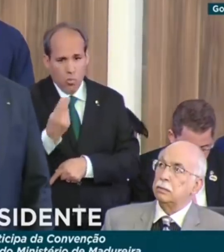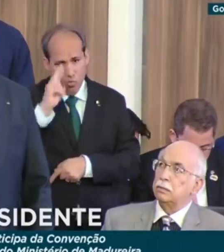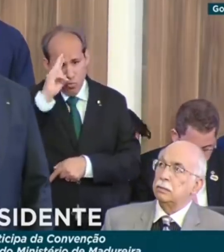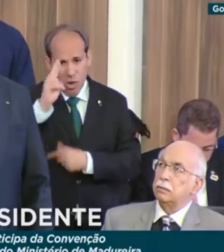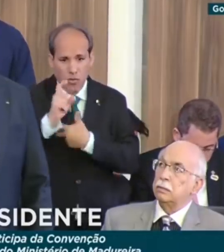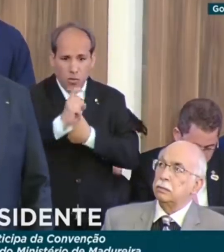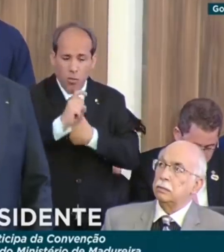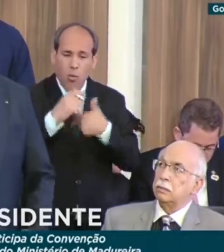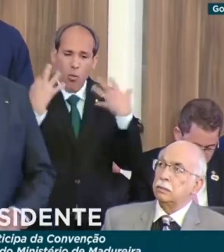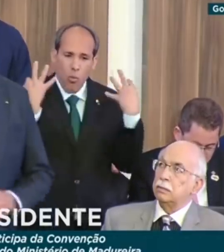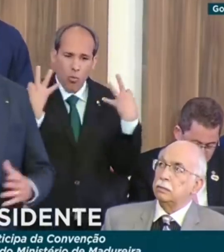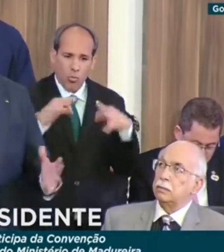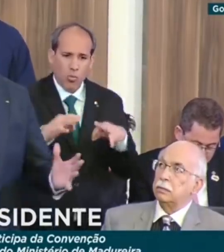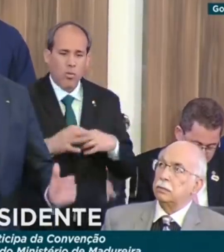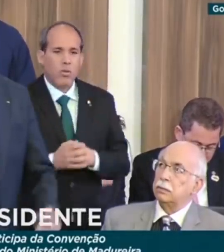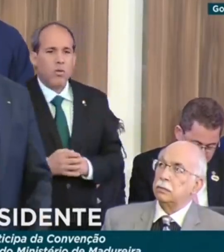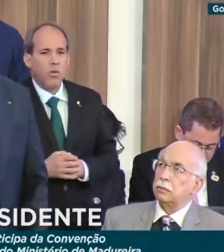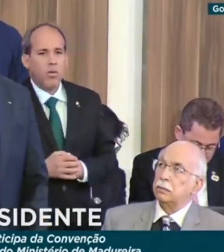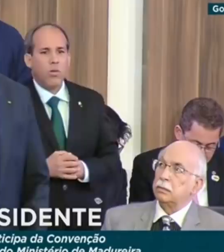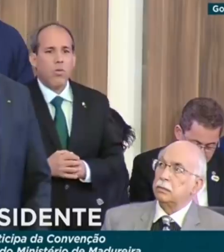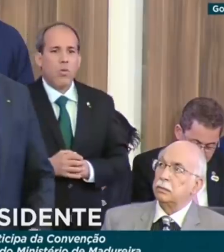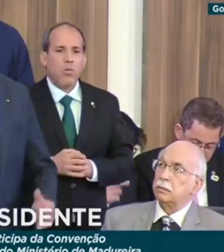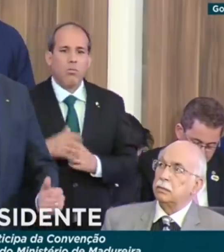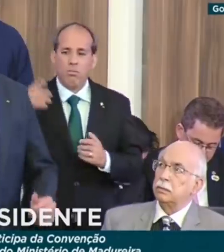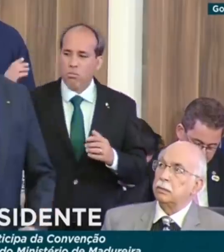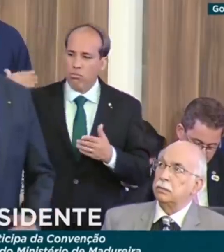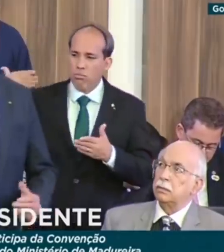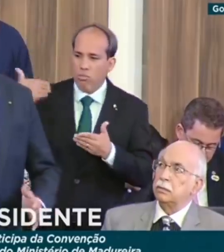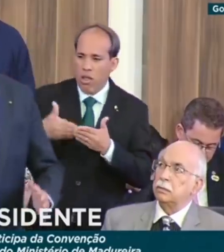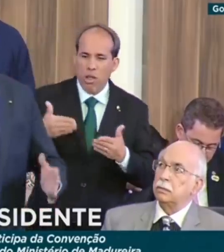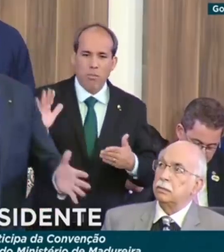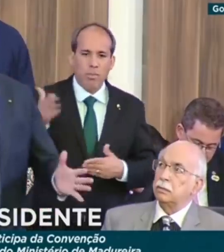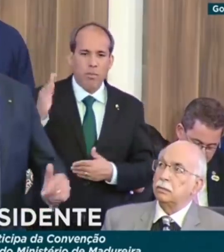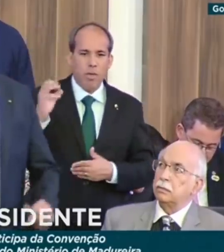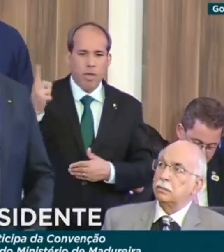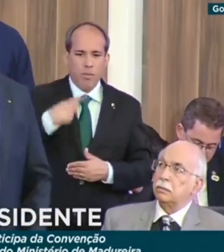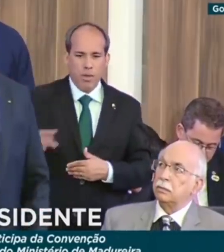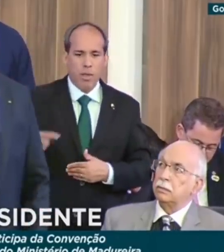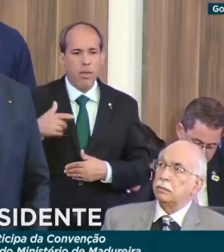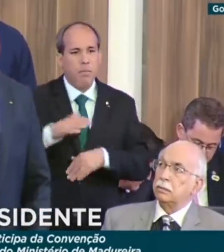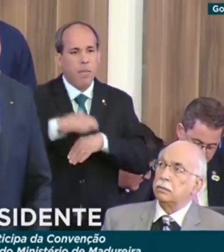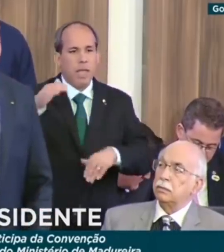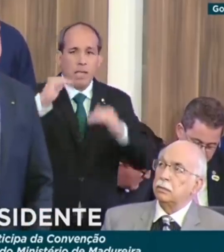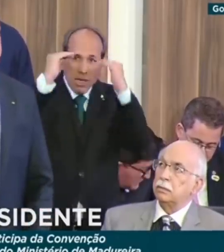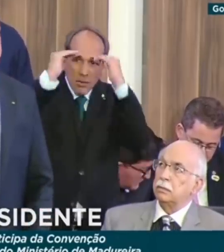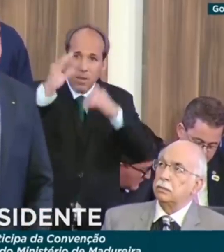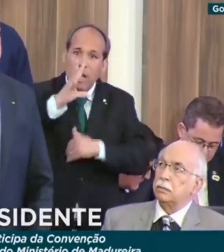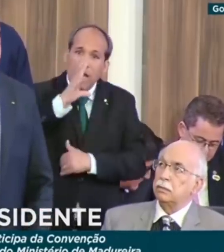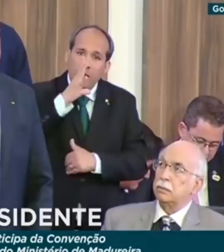certeza, dos últimos que tiver no Brasil, que mais respeita e admira o povo americano.